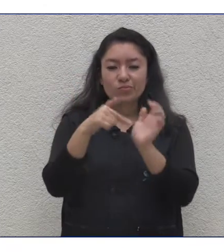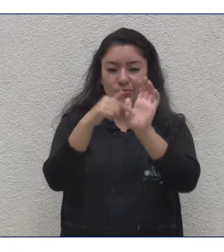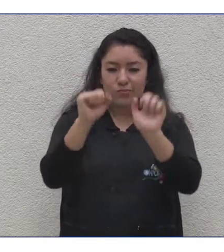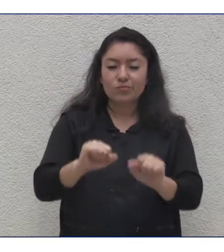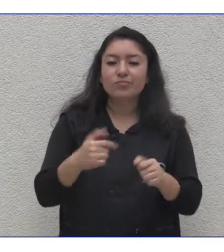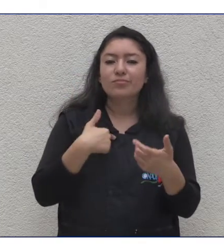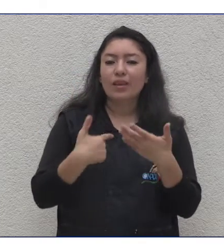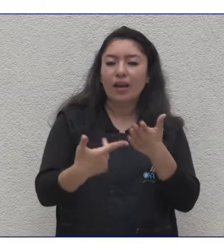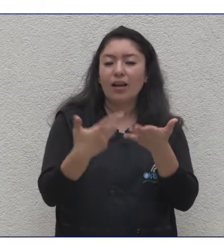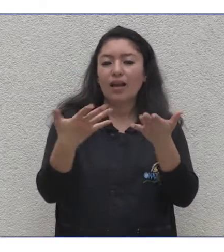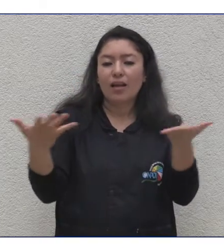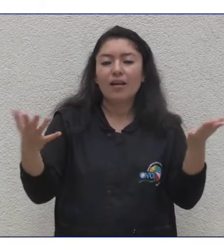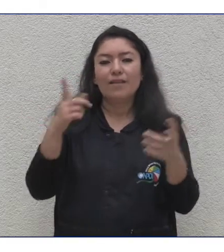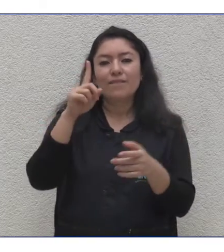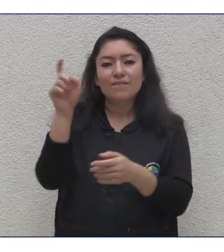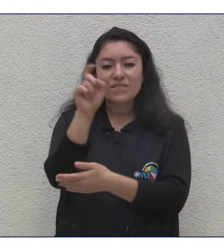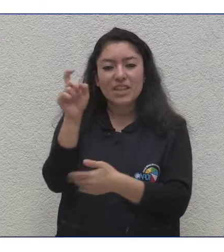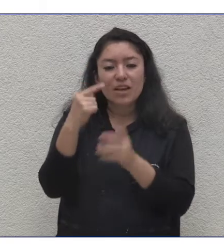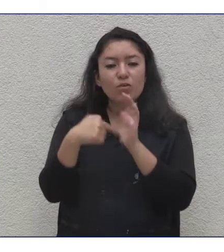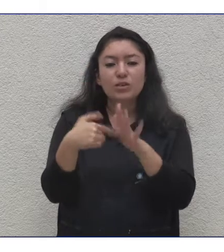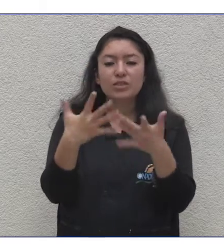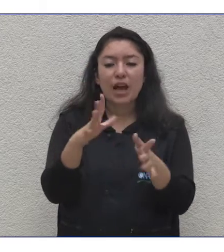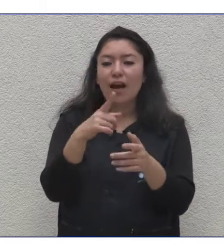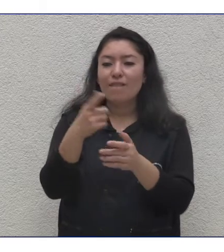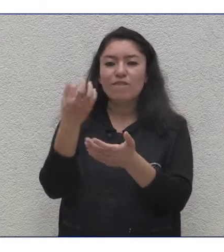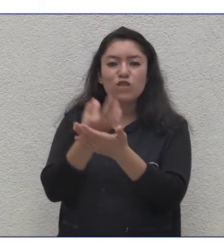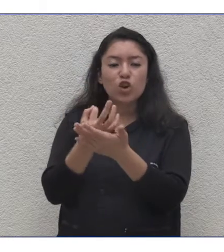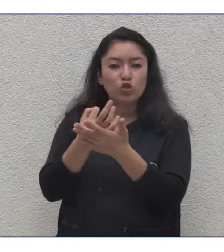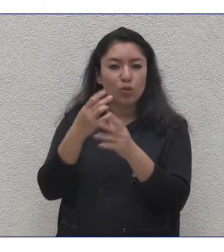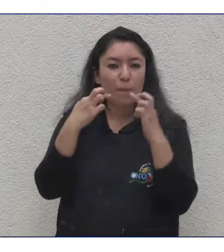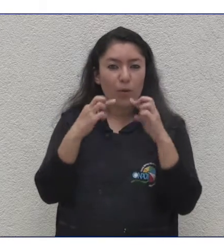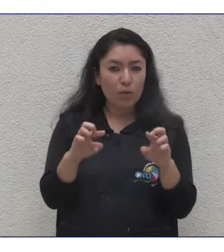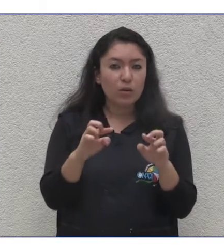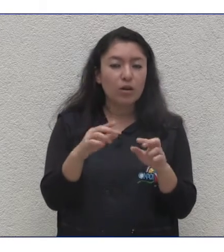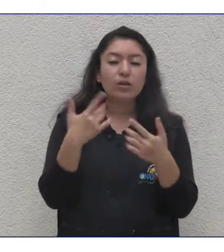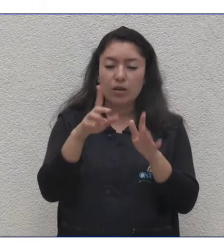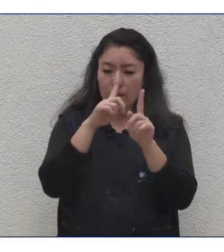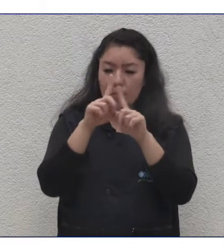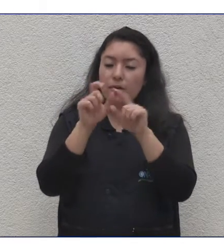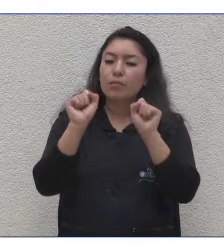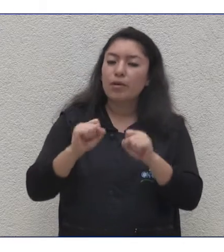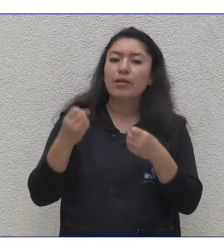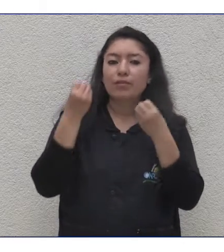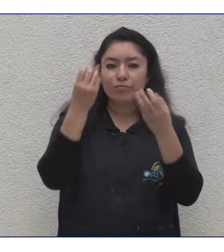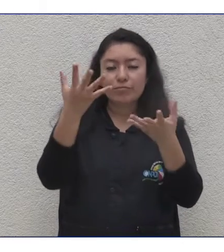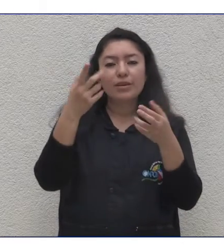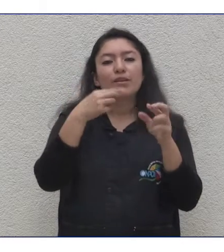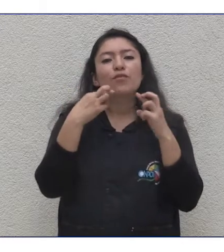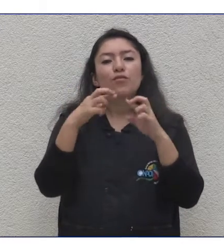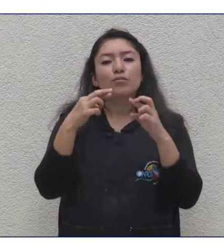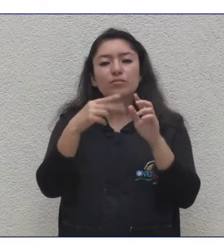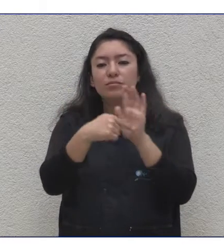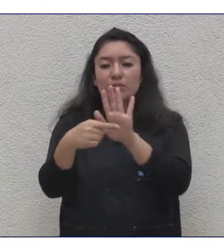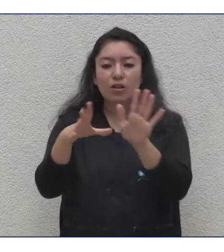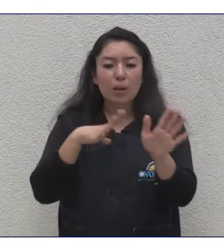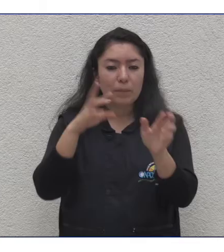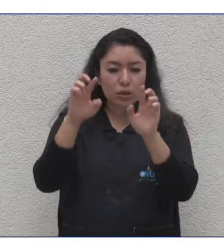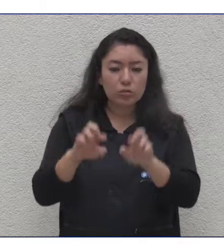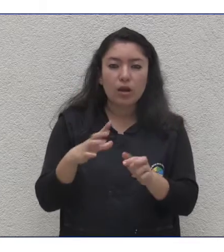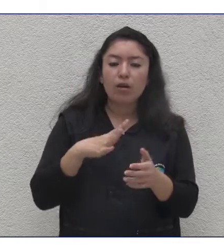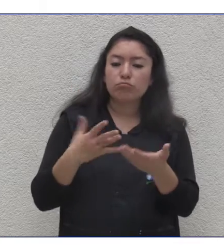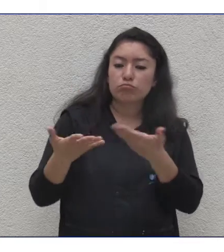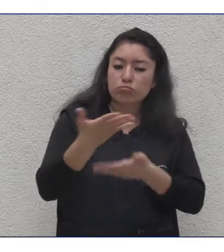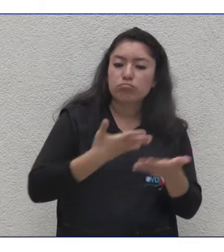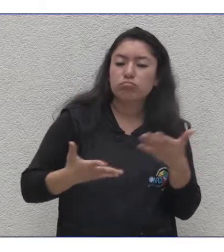Destino total del ejercicio de los recursos de los fideicomisos constituidos con fondos públicos, incluyendo la información relacionada a las cotizaciones o